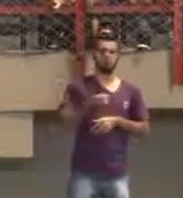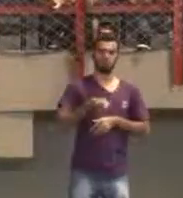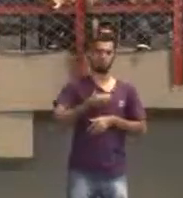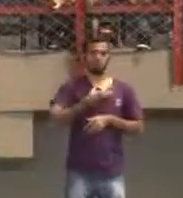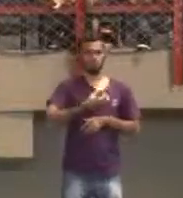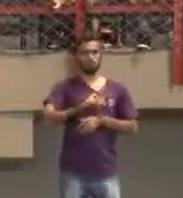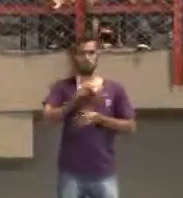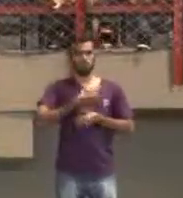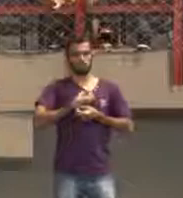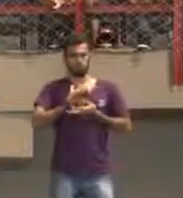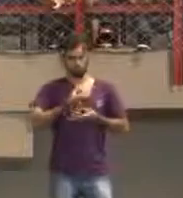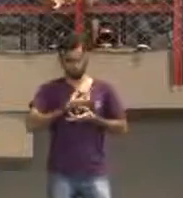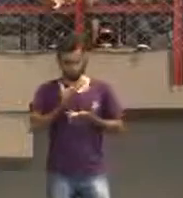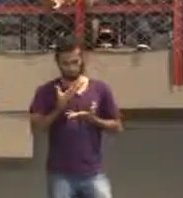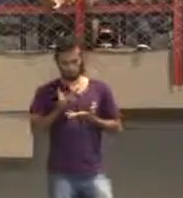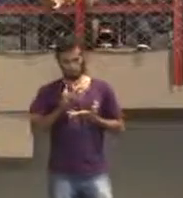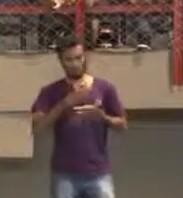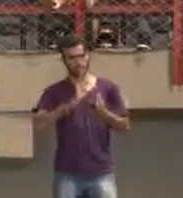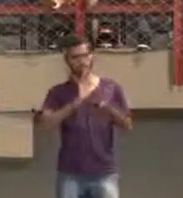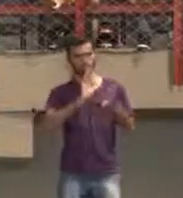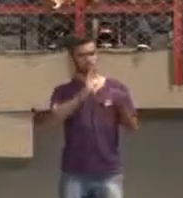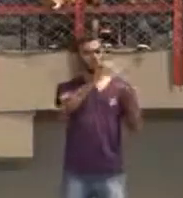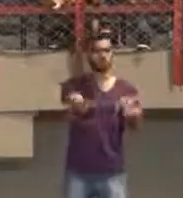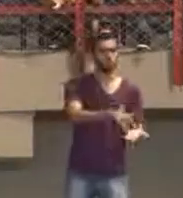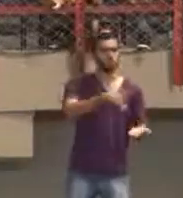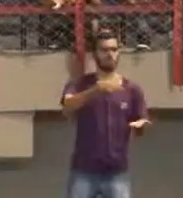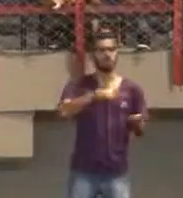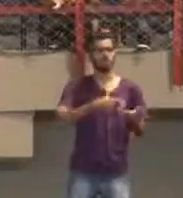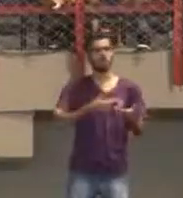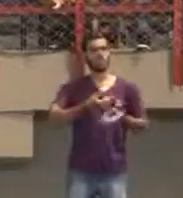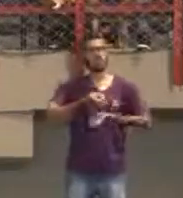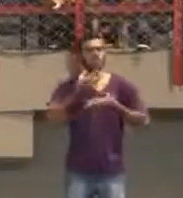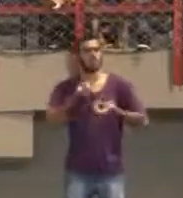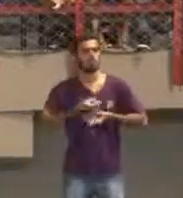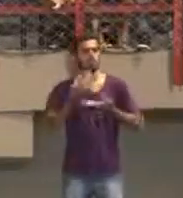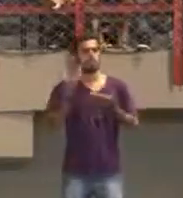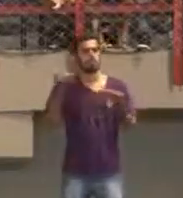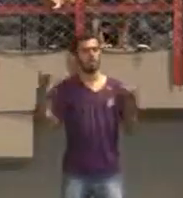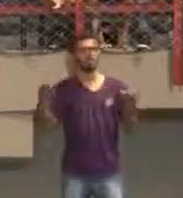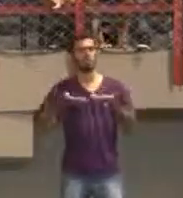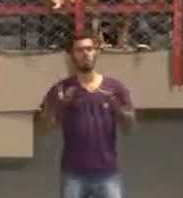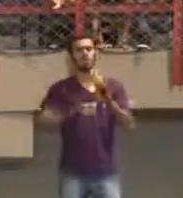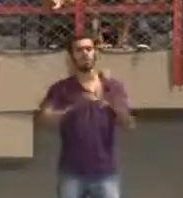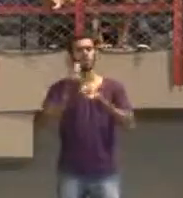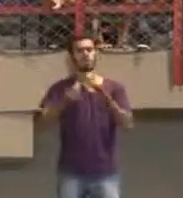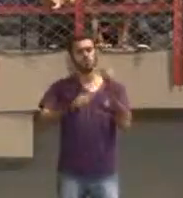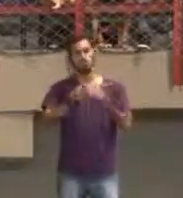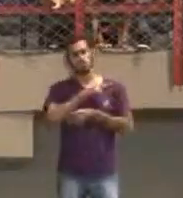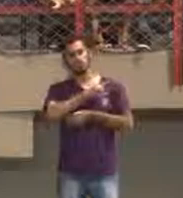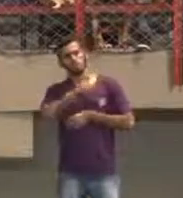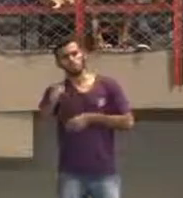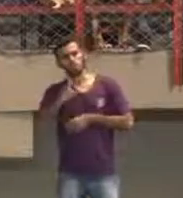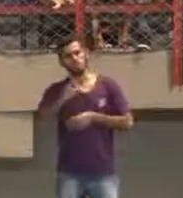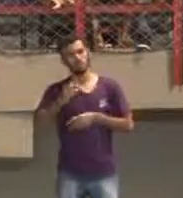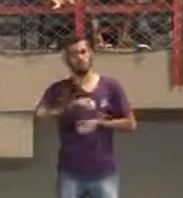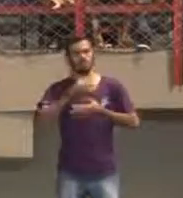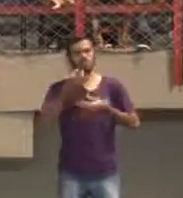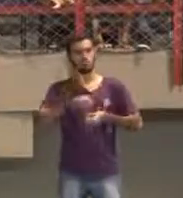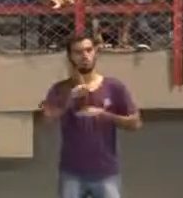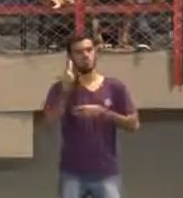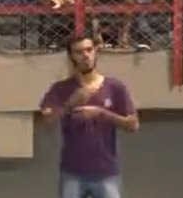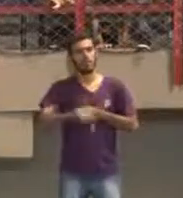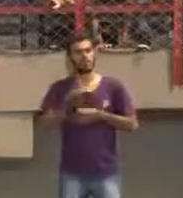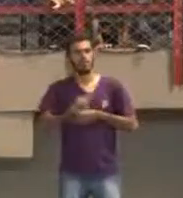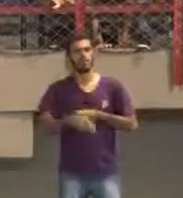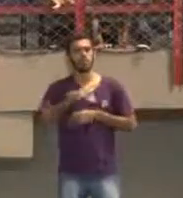E por último, teremos a poesia de hoje. Como é que a gente chama a poesia de hoje? Olhe lá. Poesia modernista,